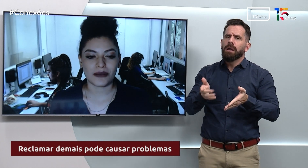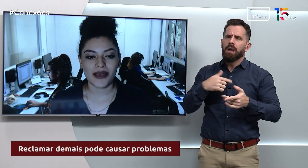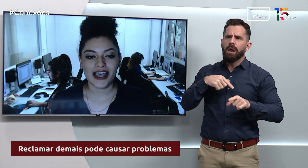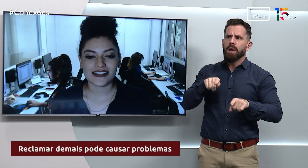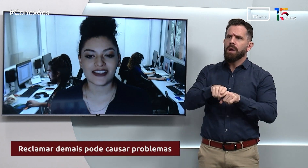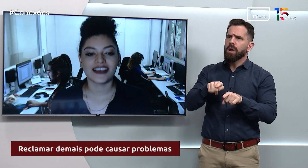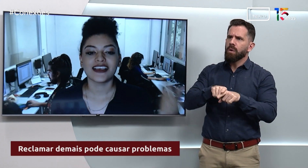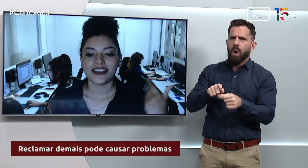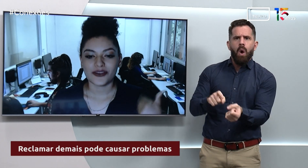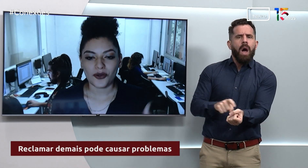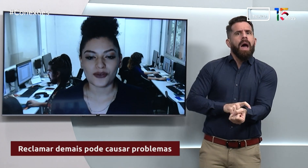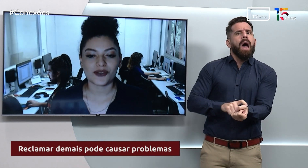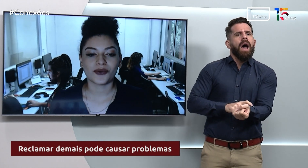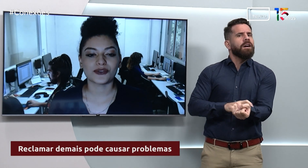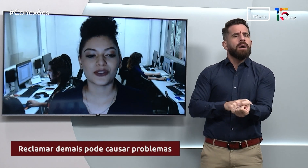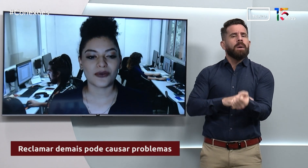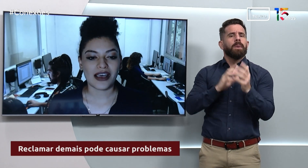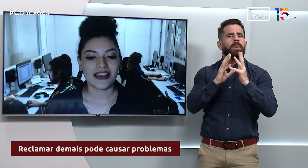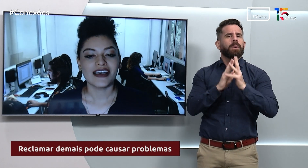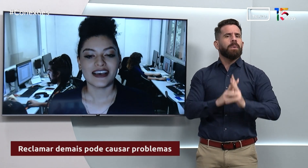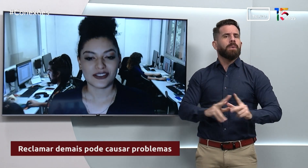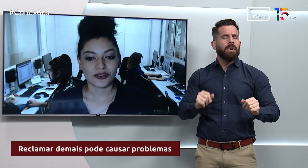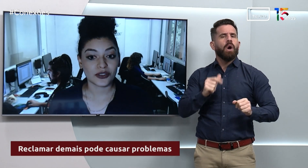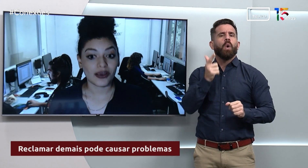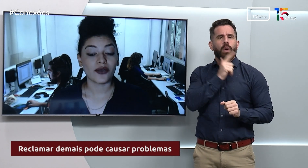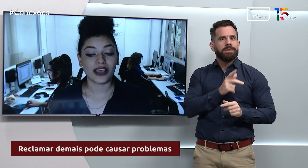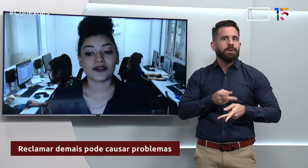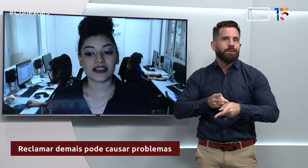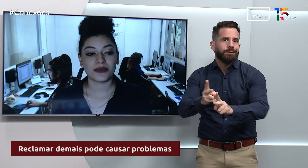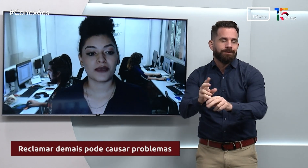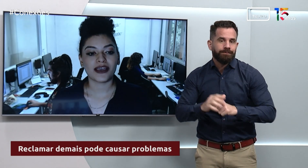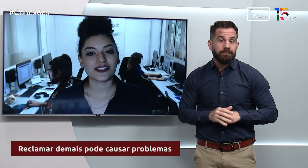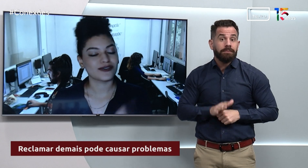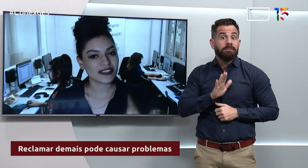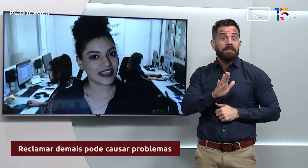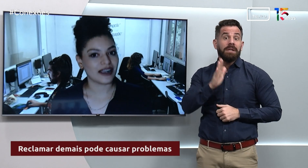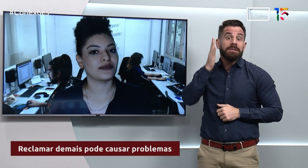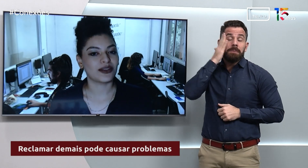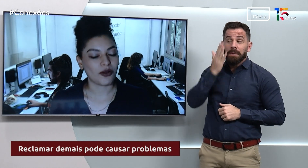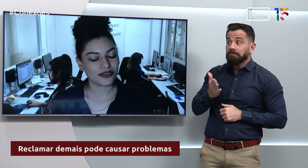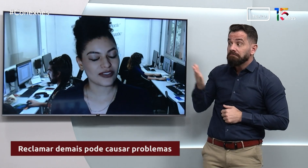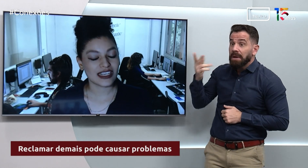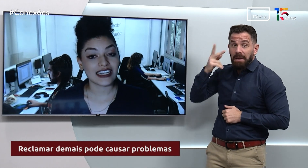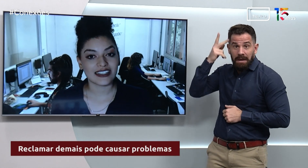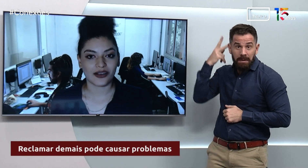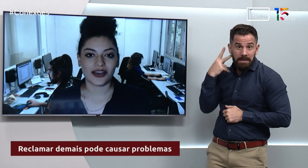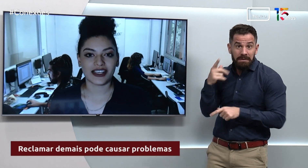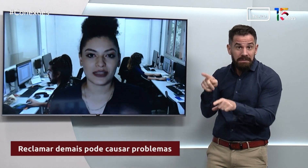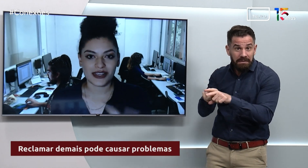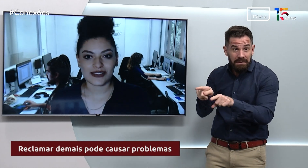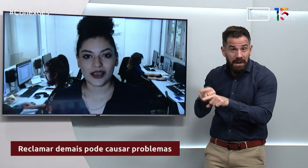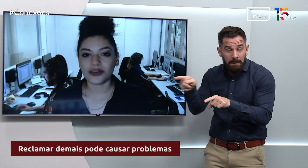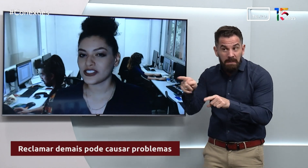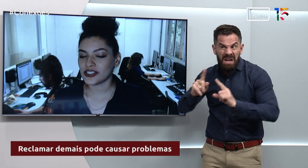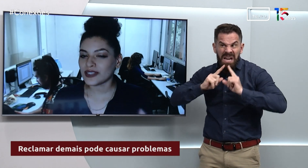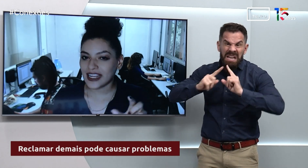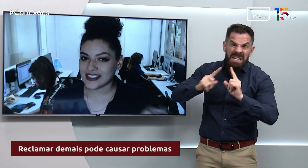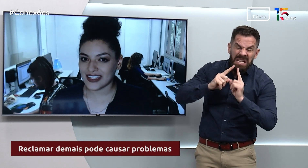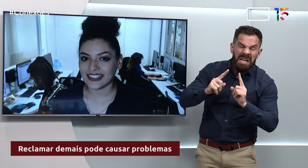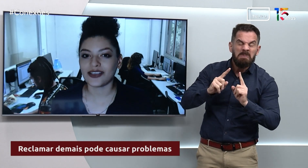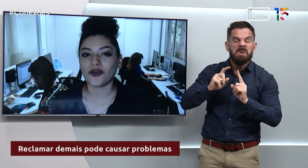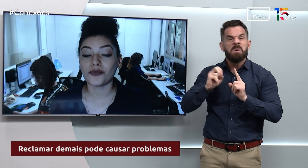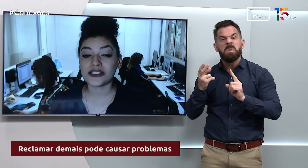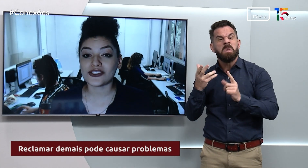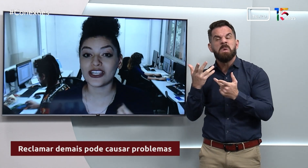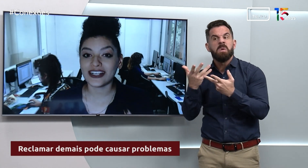raiva já passa e eu consigo continuar. Antes de continuar, eu quero saber mais de você, Camila. Como você lida com a reclamação antes de eu